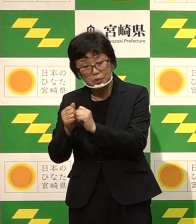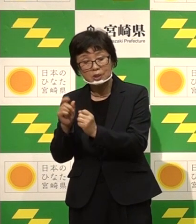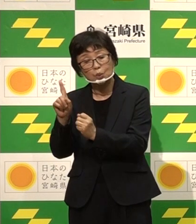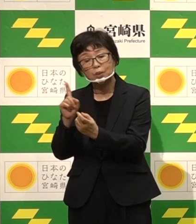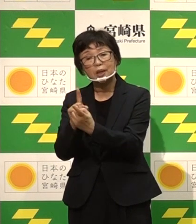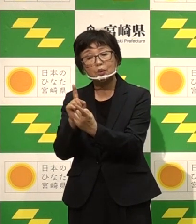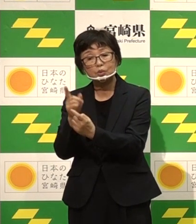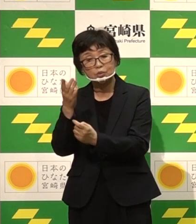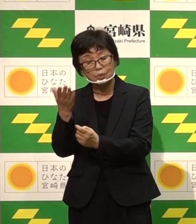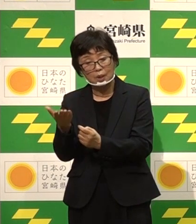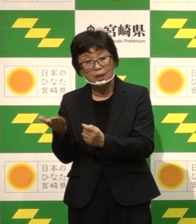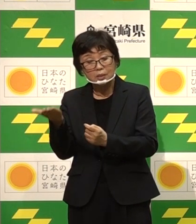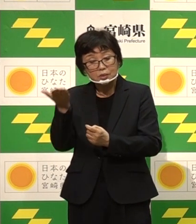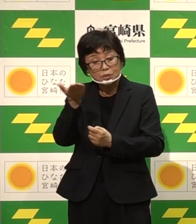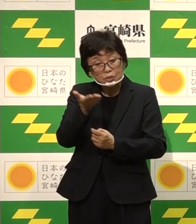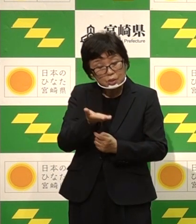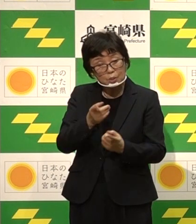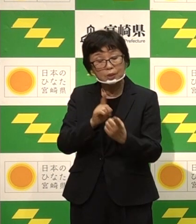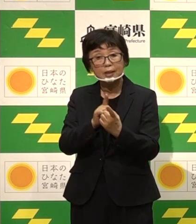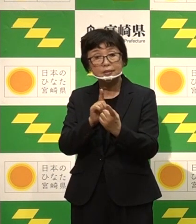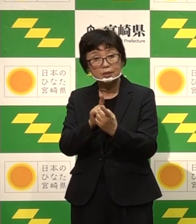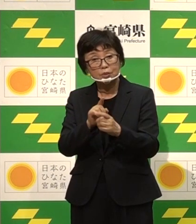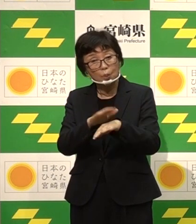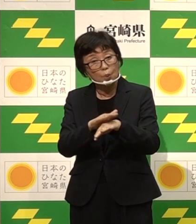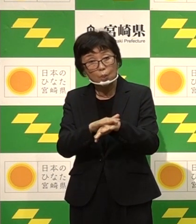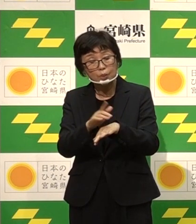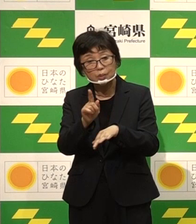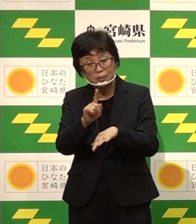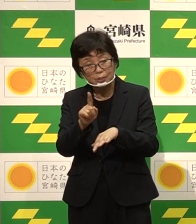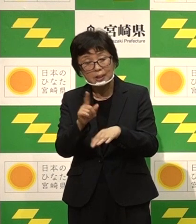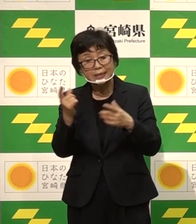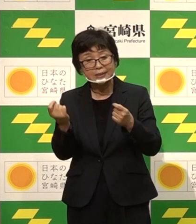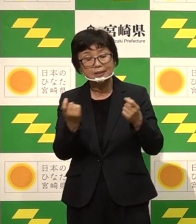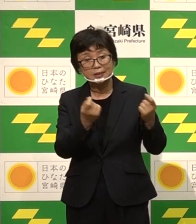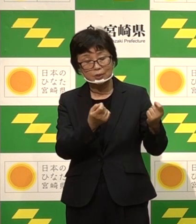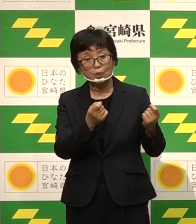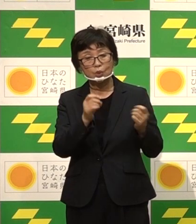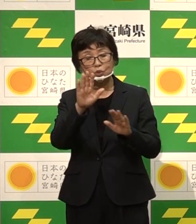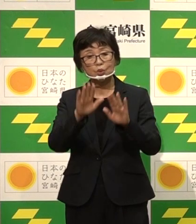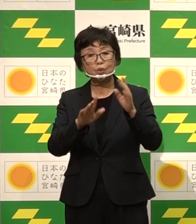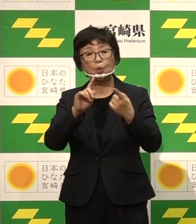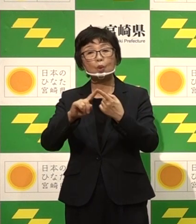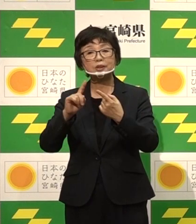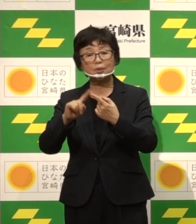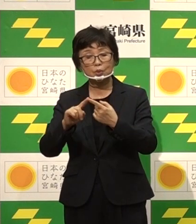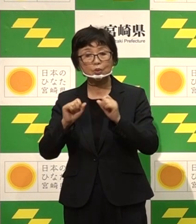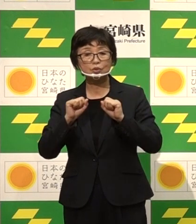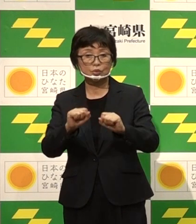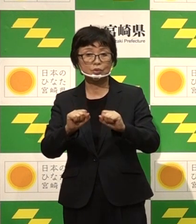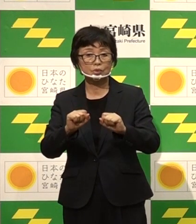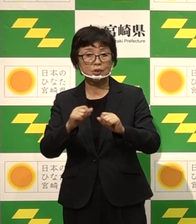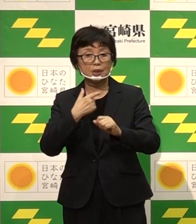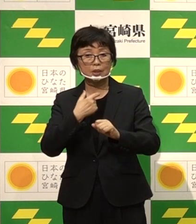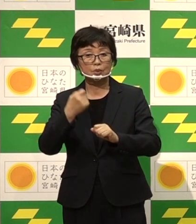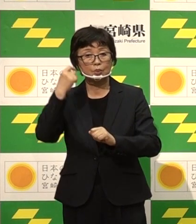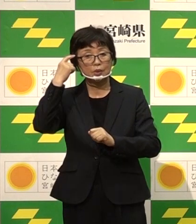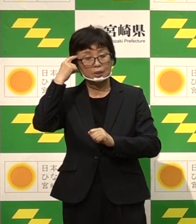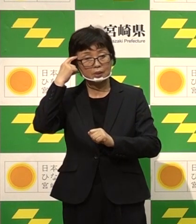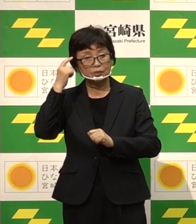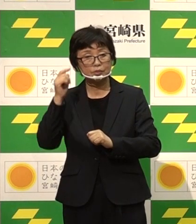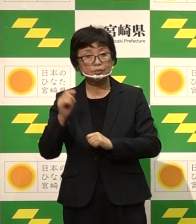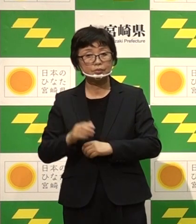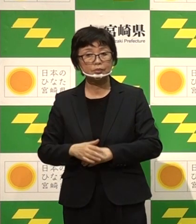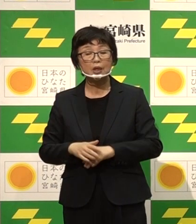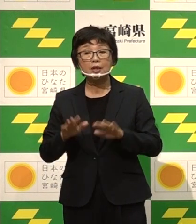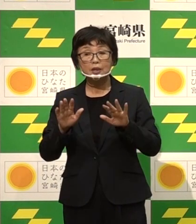よりその次なる対策としてはしっかり状況に応じたものを行っていく必要があるものと考えております。